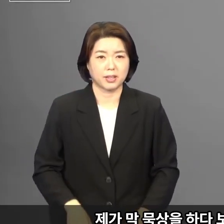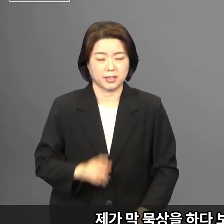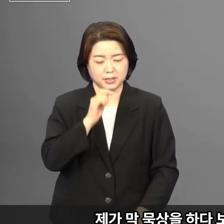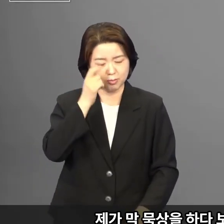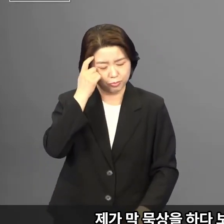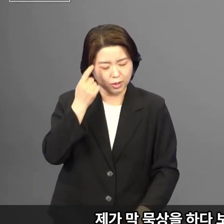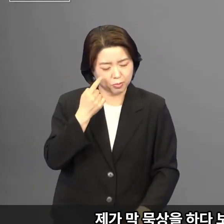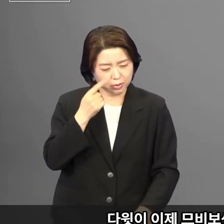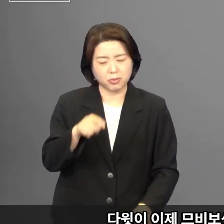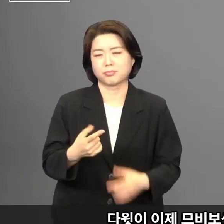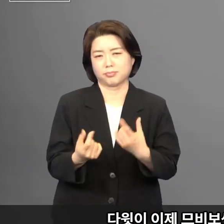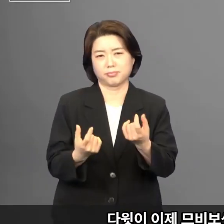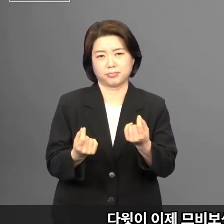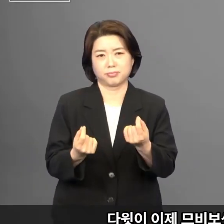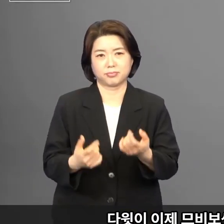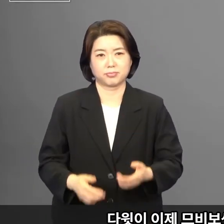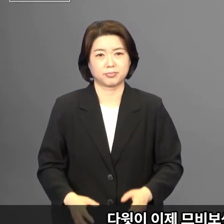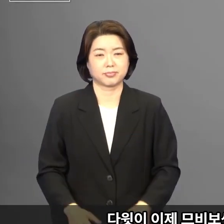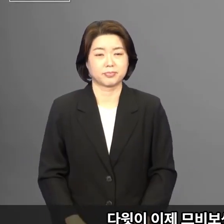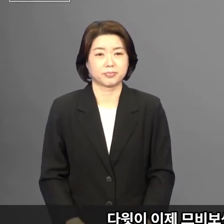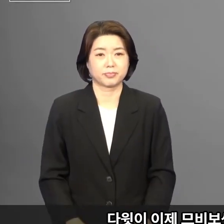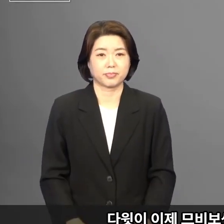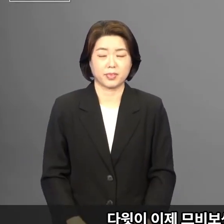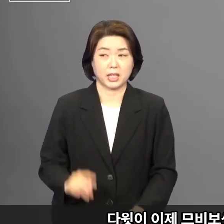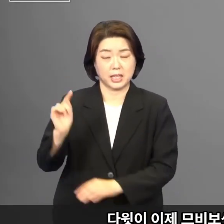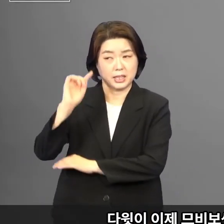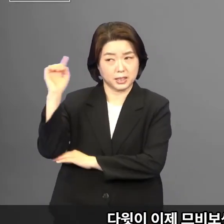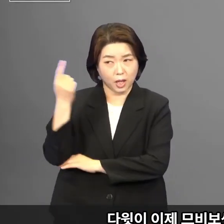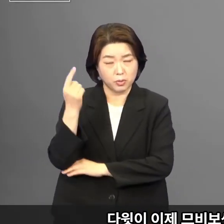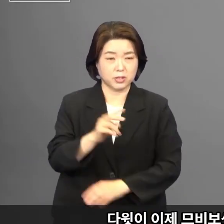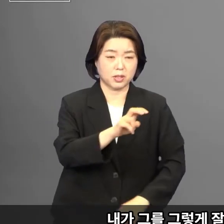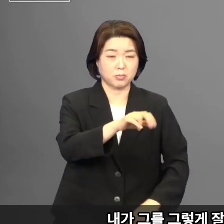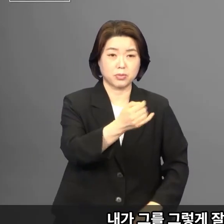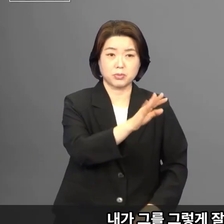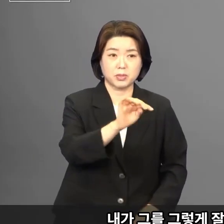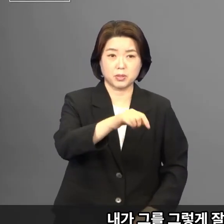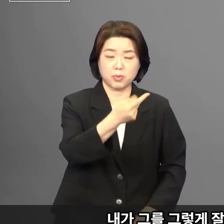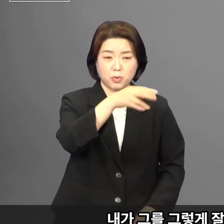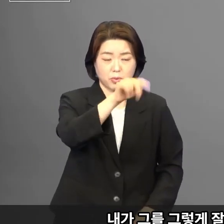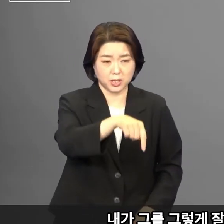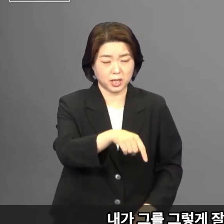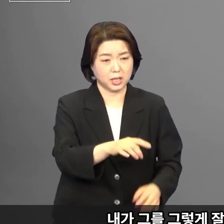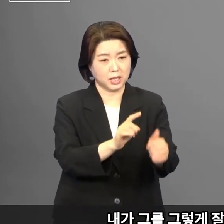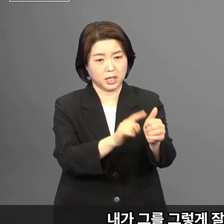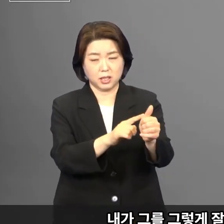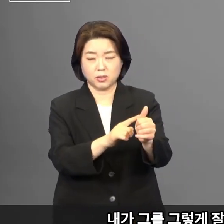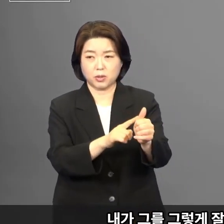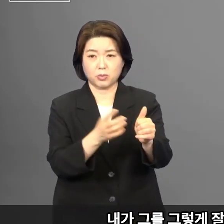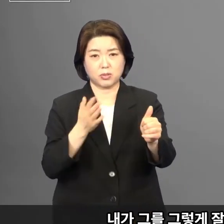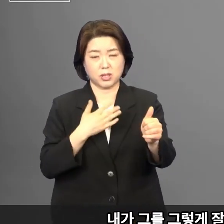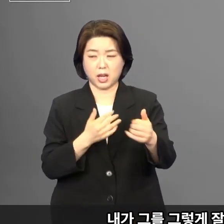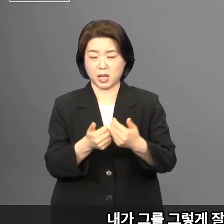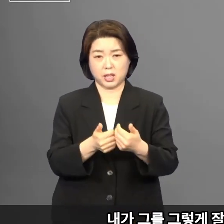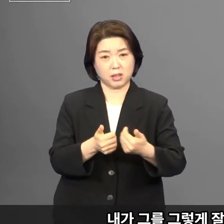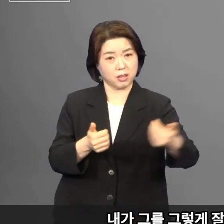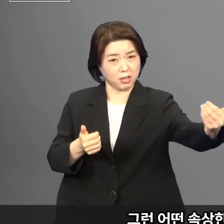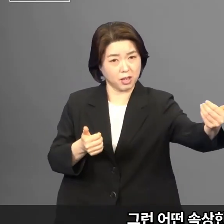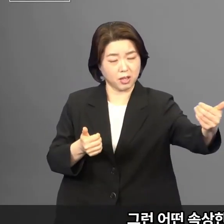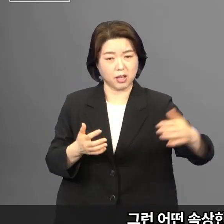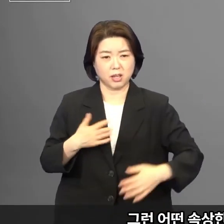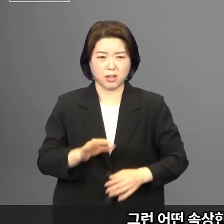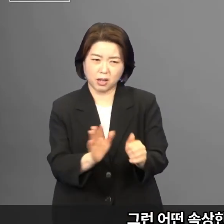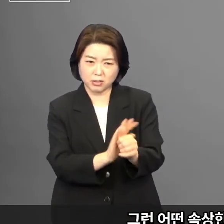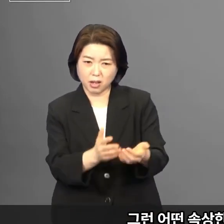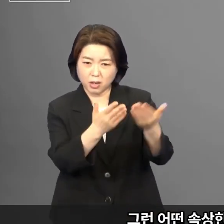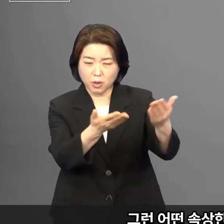든 거예요. 다윗이 이제 무비보셋마저도 나를 떠나는구나. 내가 그를 그렇게 잘해줬는데 나를 떠나는구나.